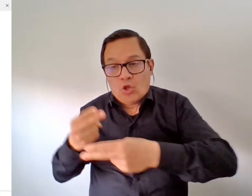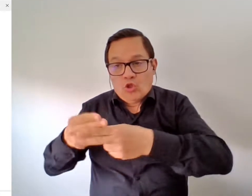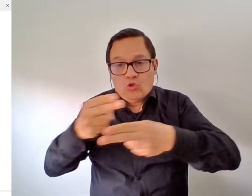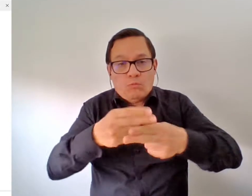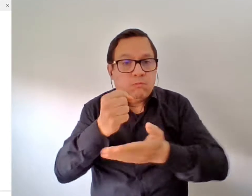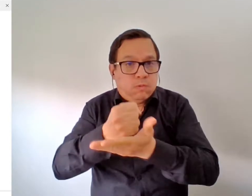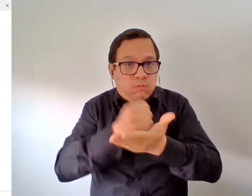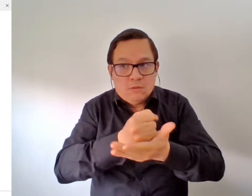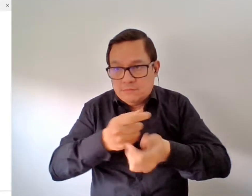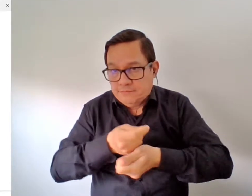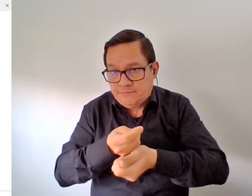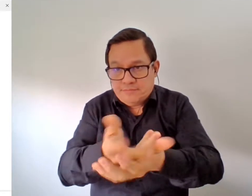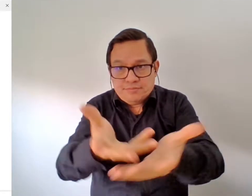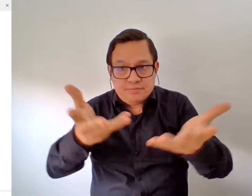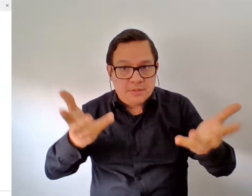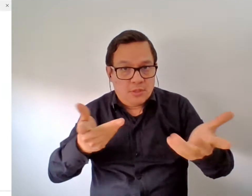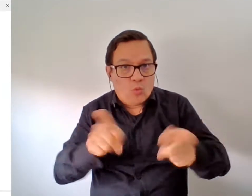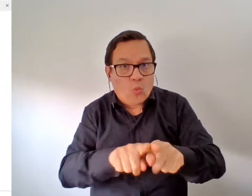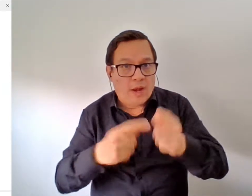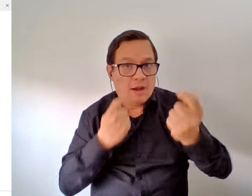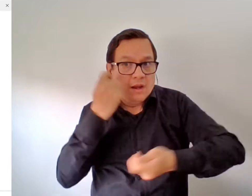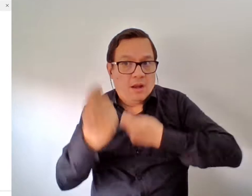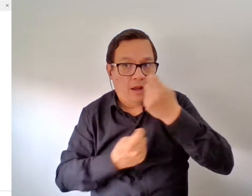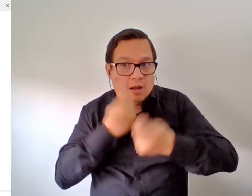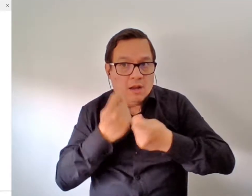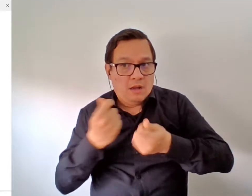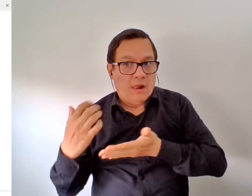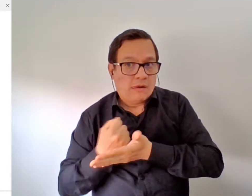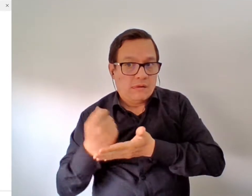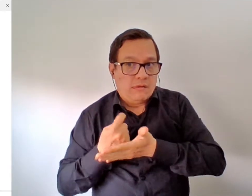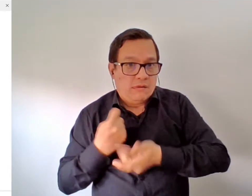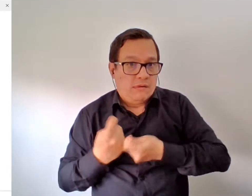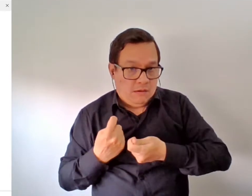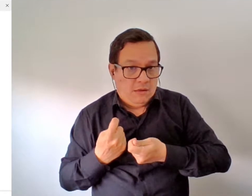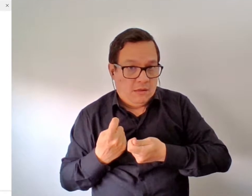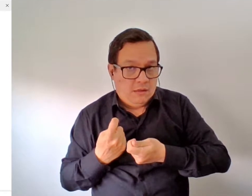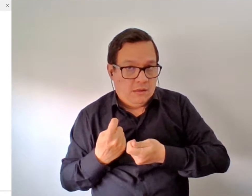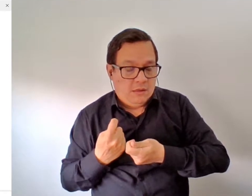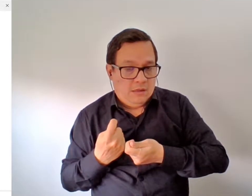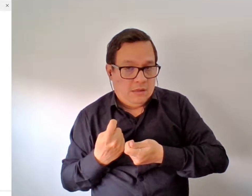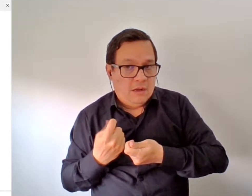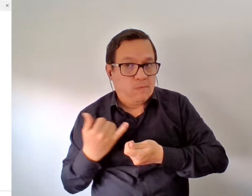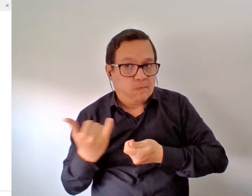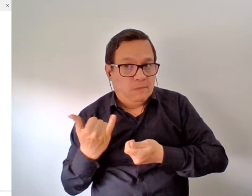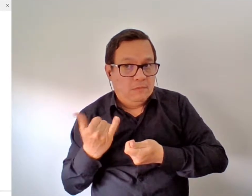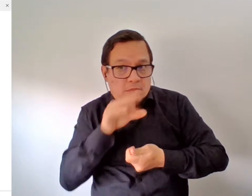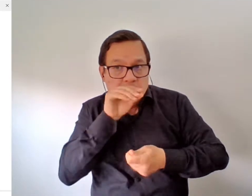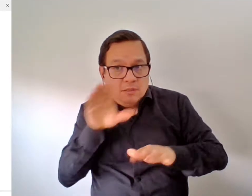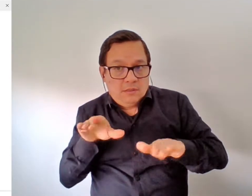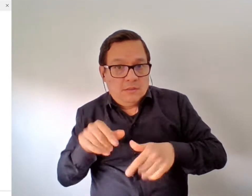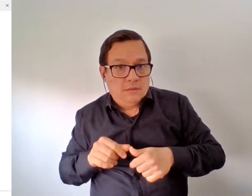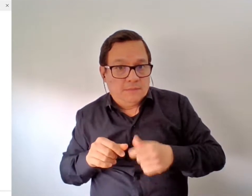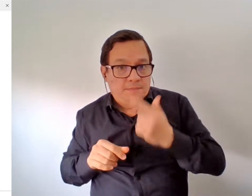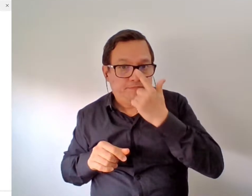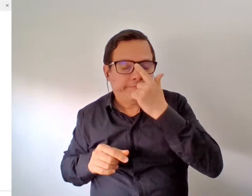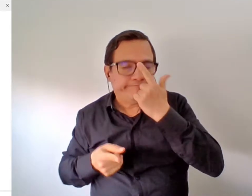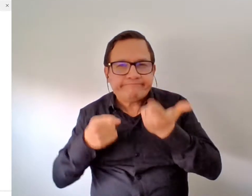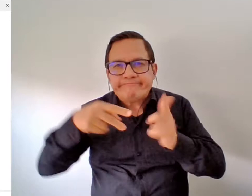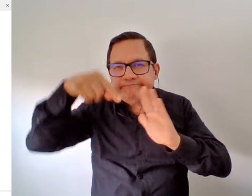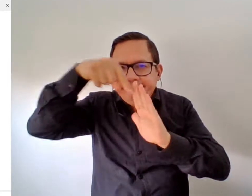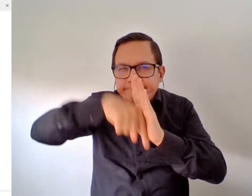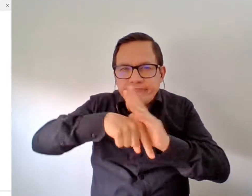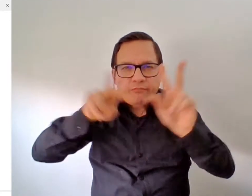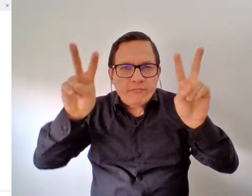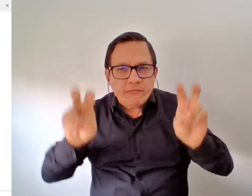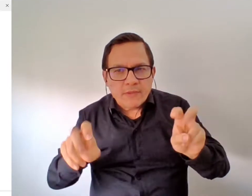NU/Linux comerciales? Para favorecer la profundización del tema es necesario que cada